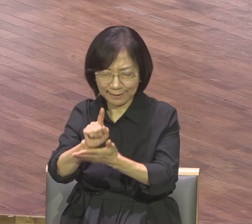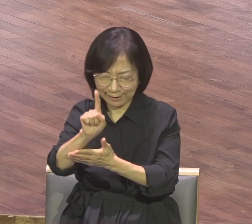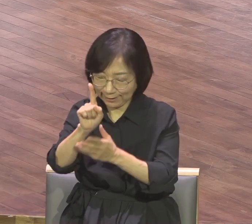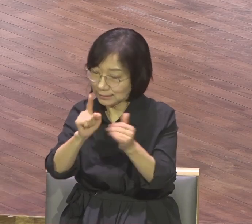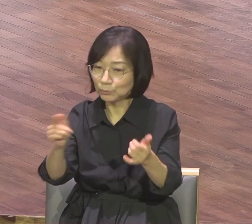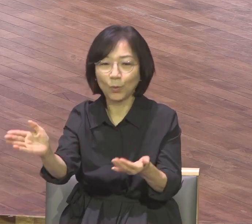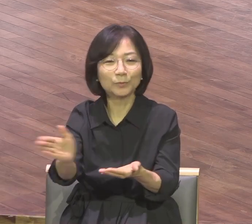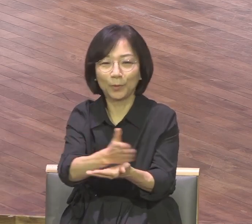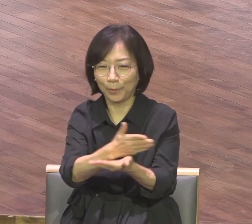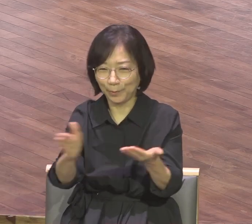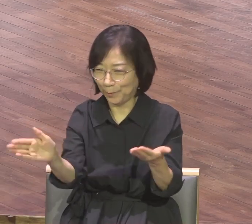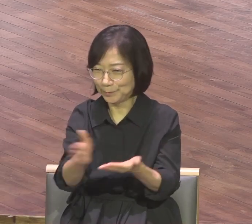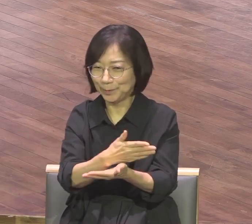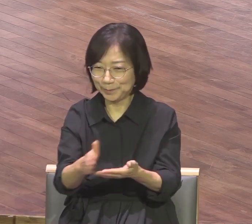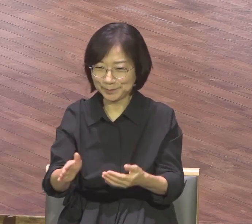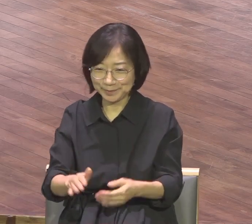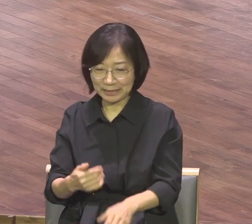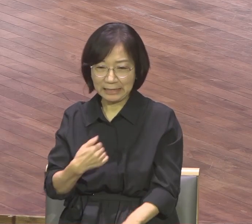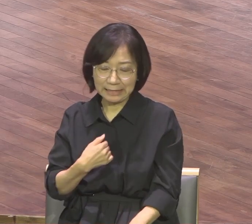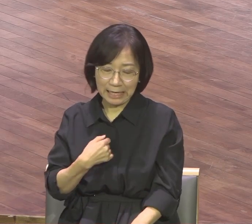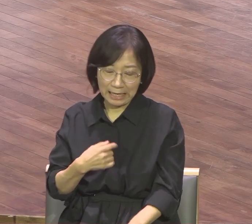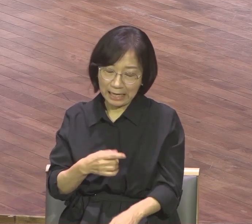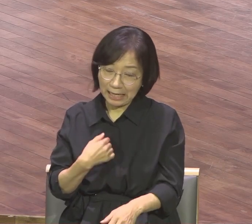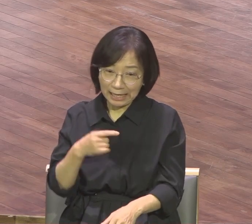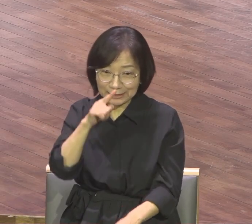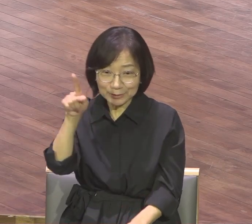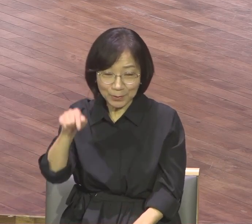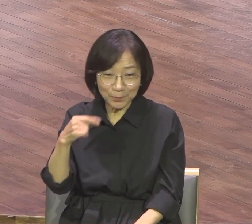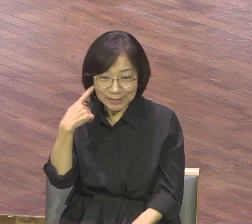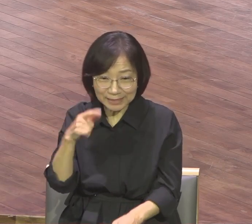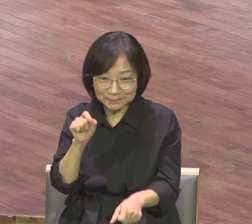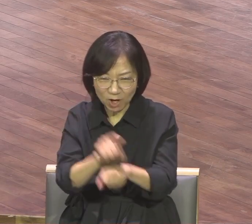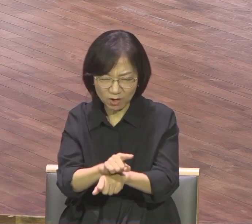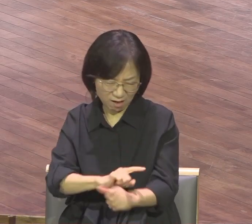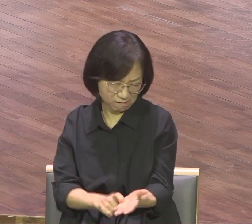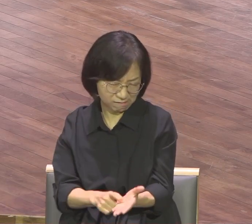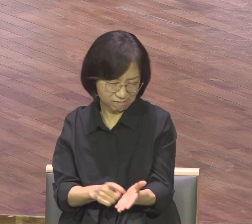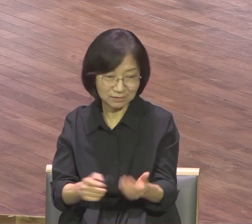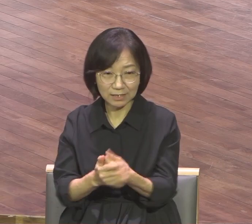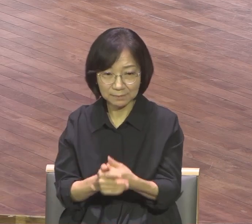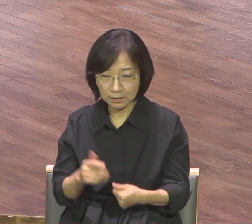그걸 못 봅니다. 저 성격이 급하기도 하지만 꼴을 못 봐요.